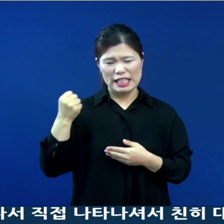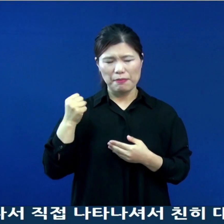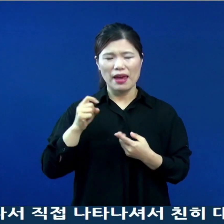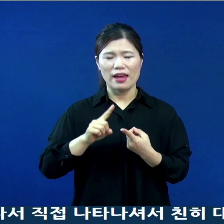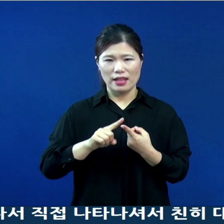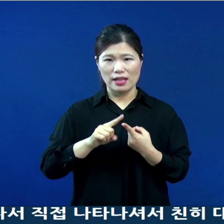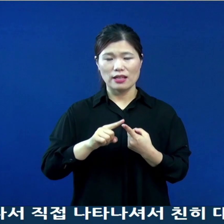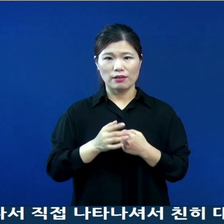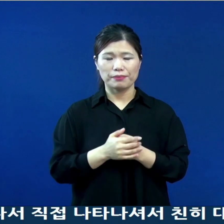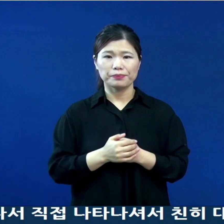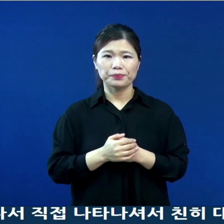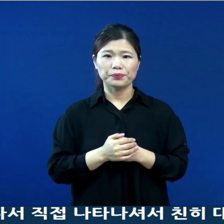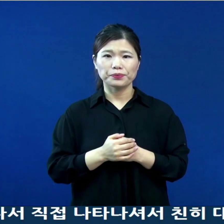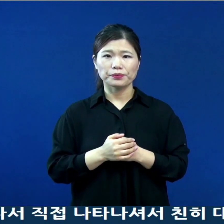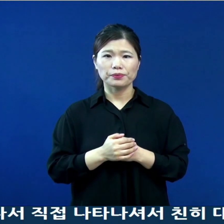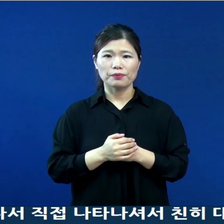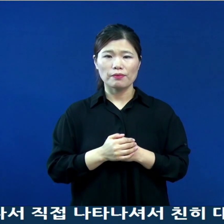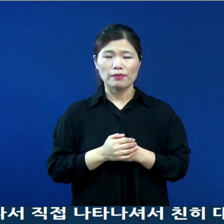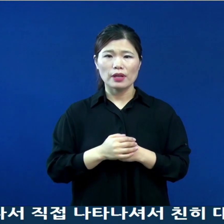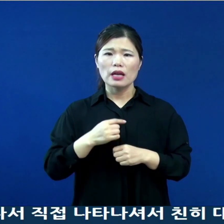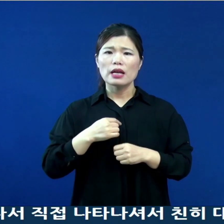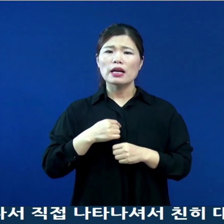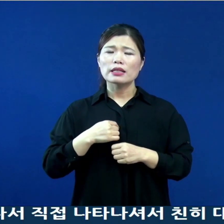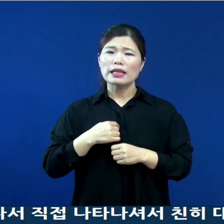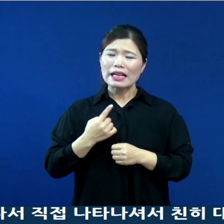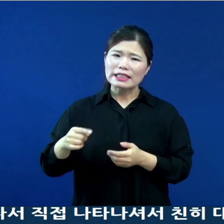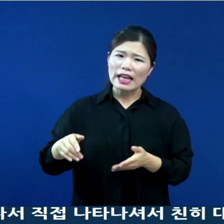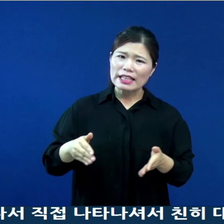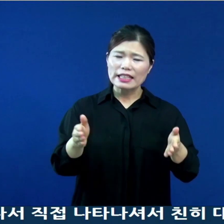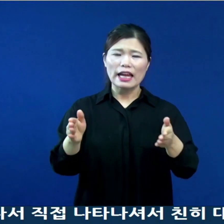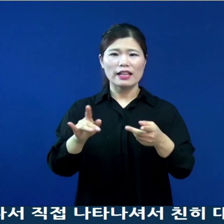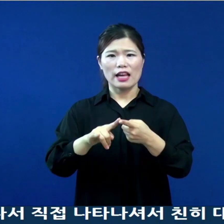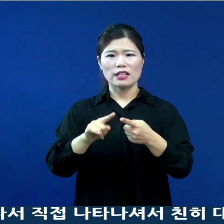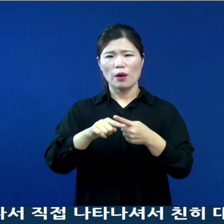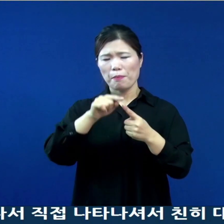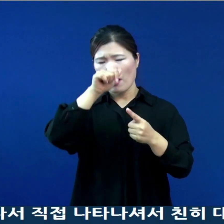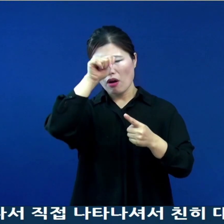자신의 길을 오랜 기간 동안, 평생